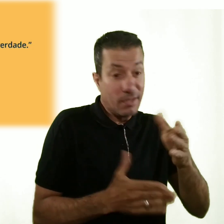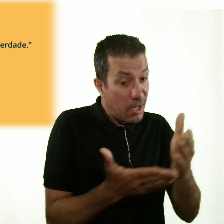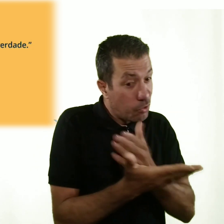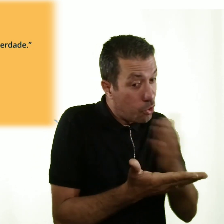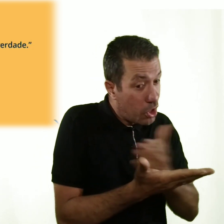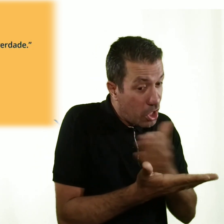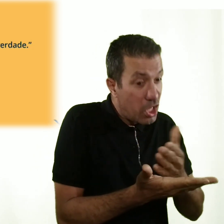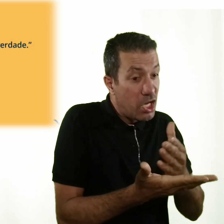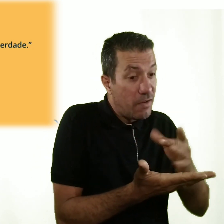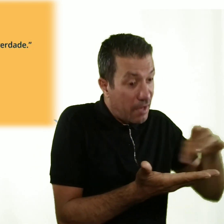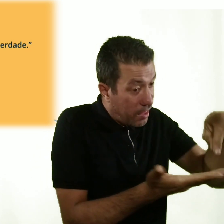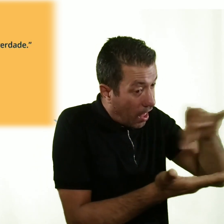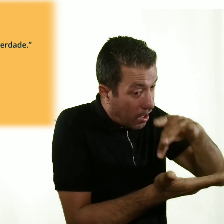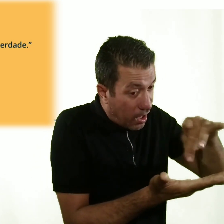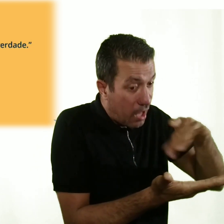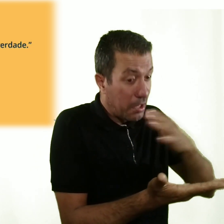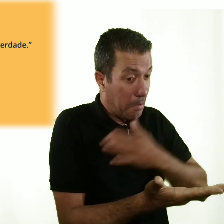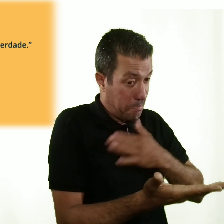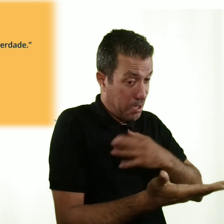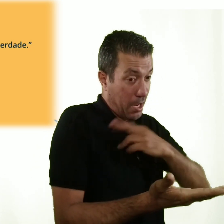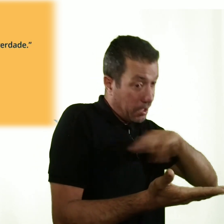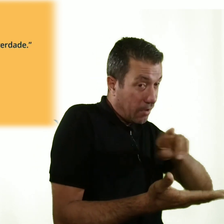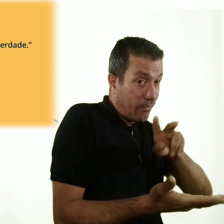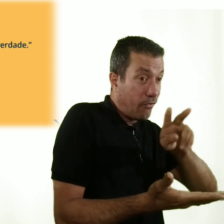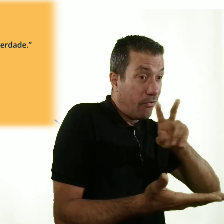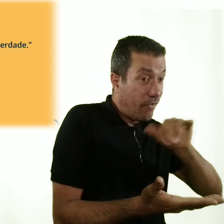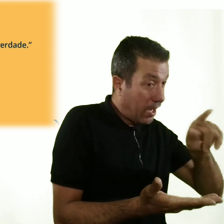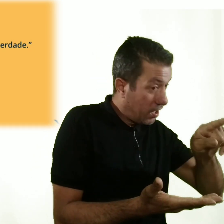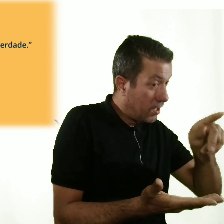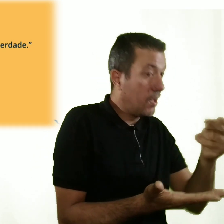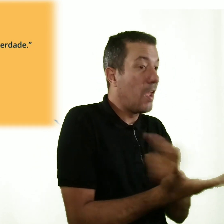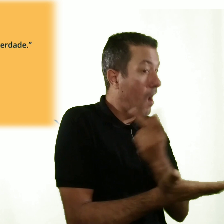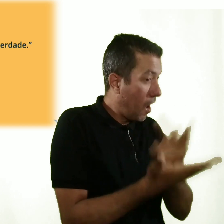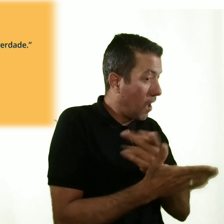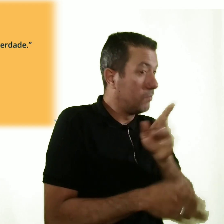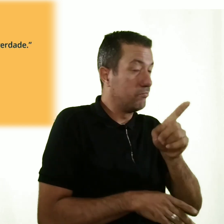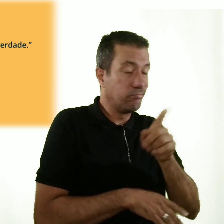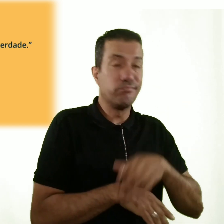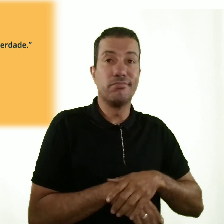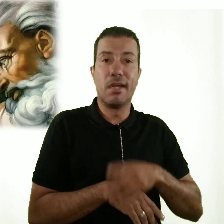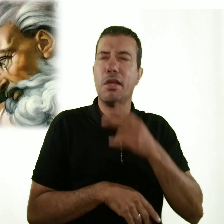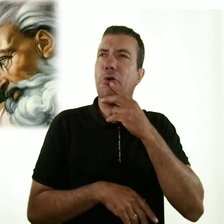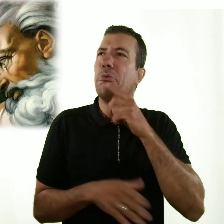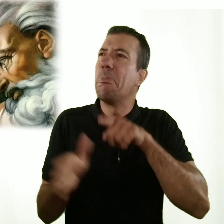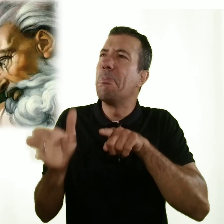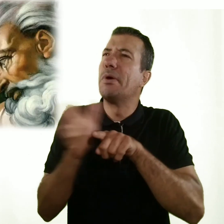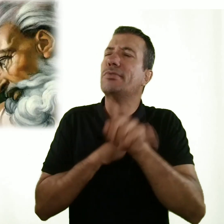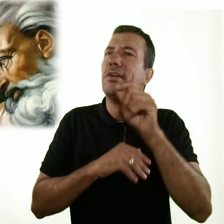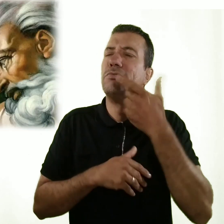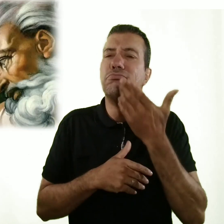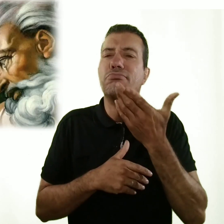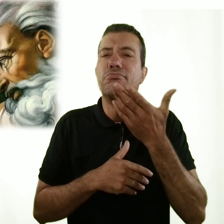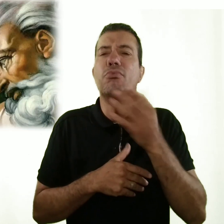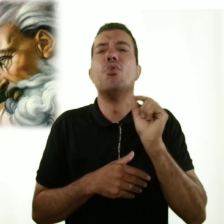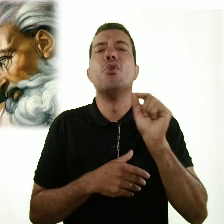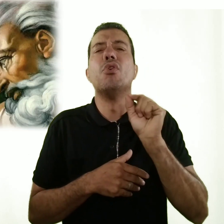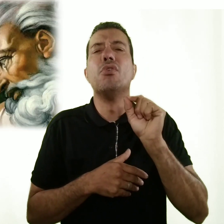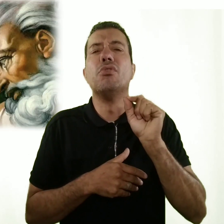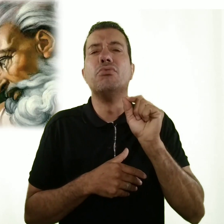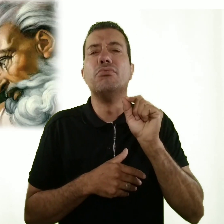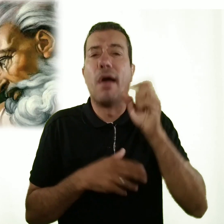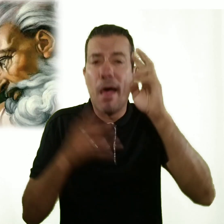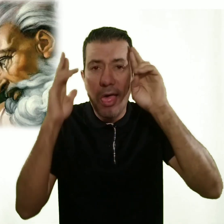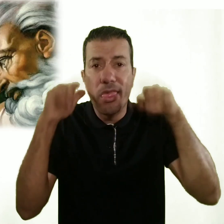minha religião, você erra. Então, eu fiquei perguntando, quem é que tem razão? Onde